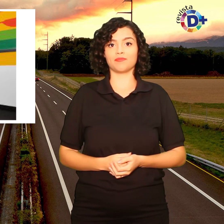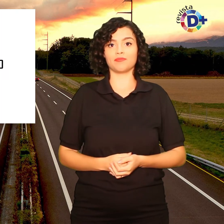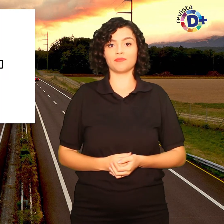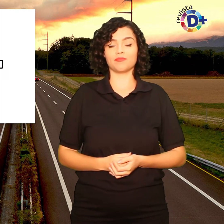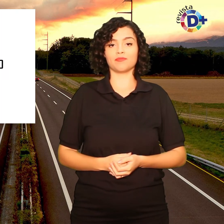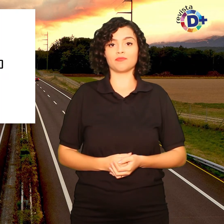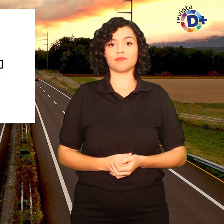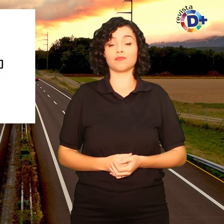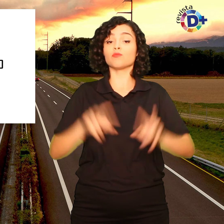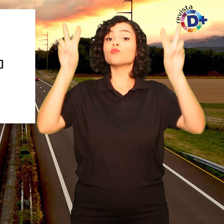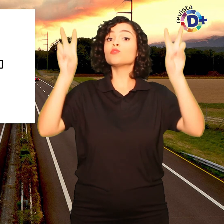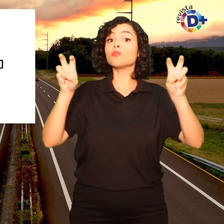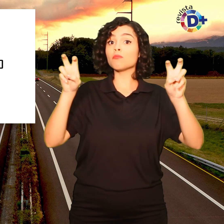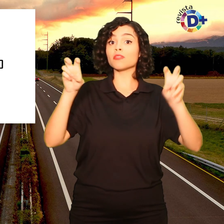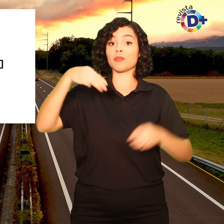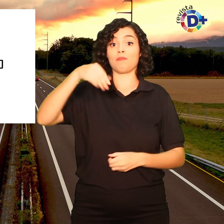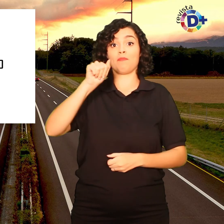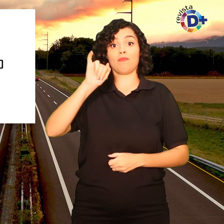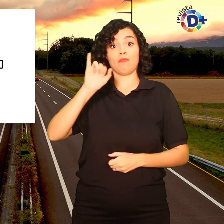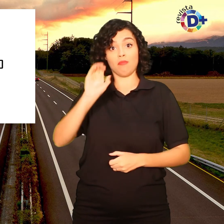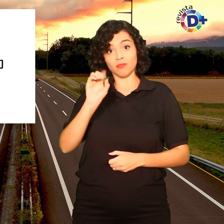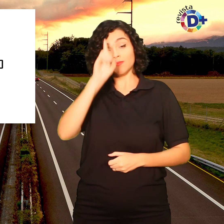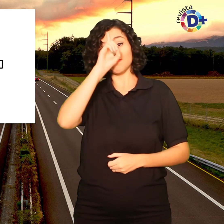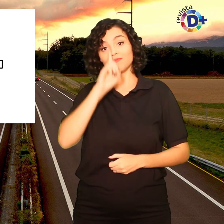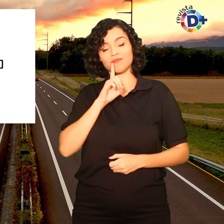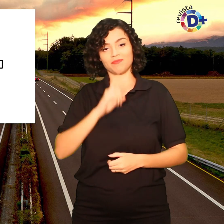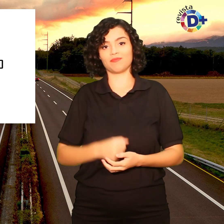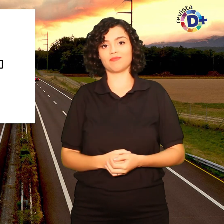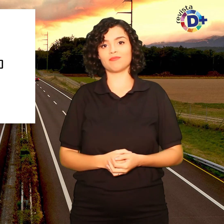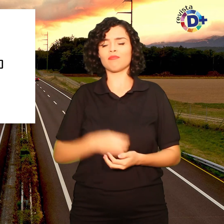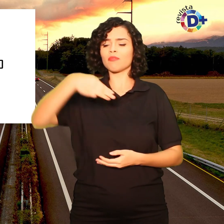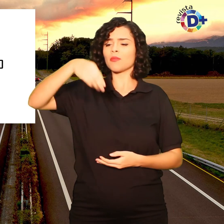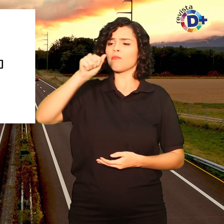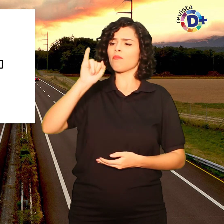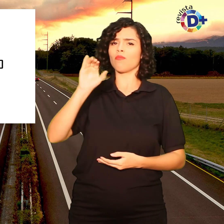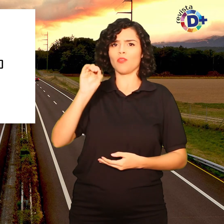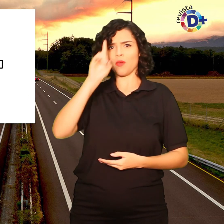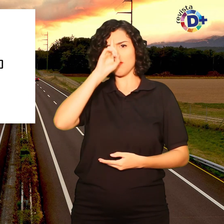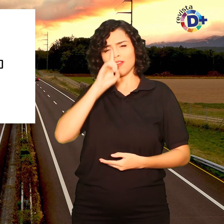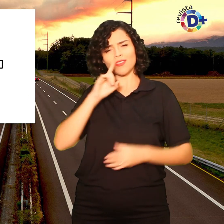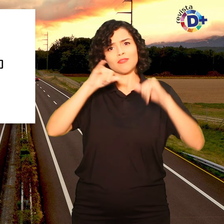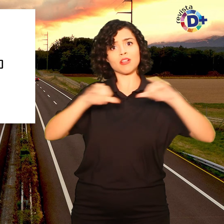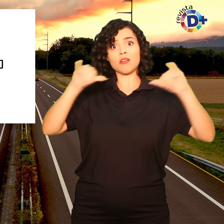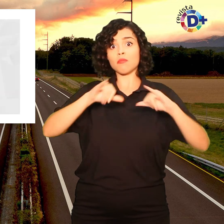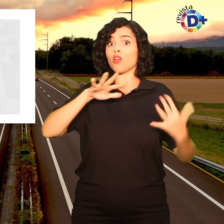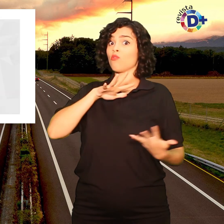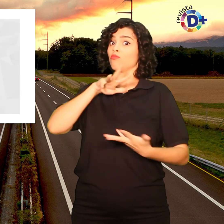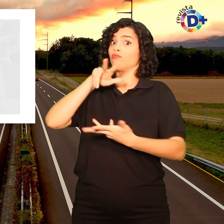sobre o maiô amarelo o maio amarelo é uma ação global que tem como objetivo